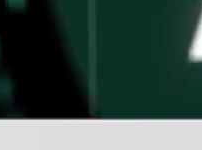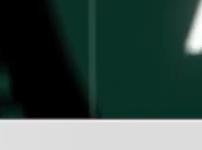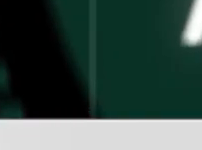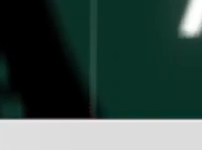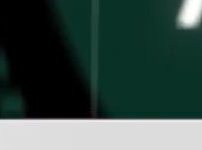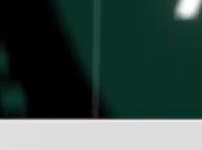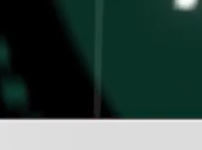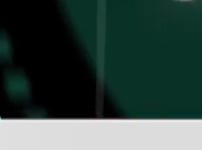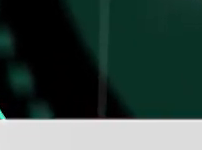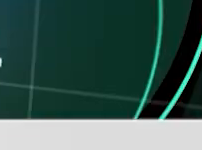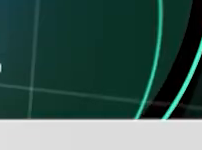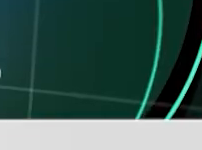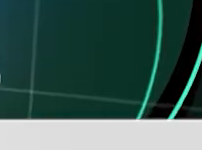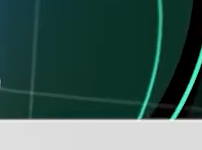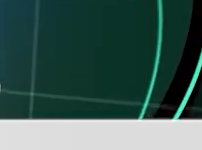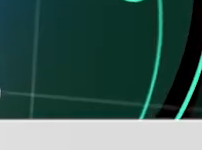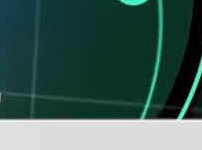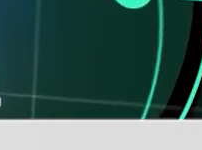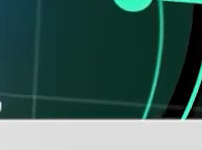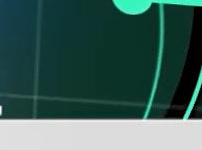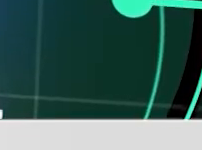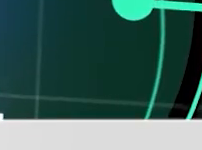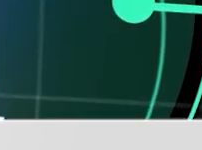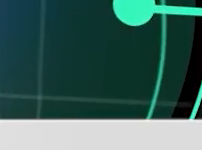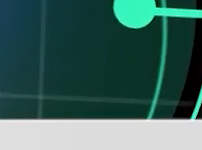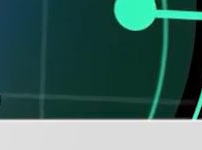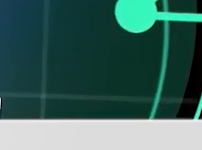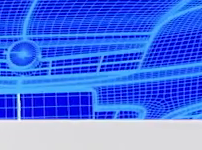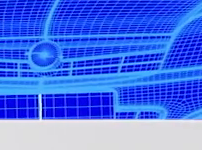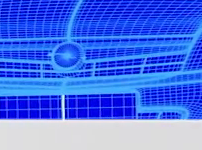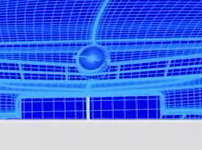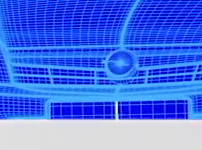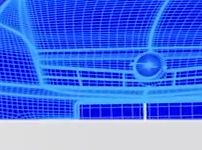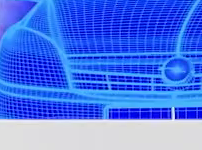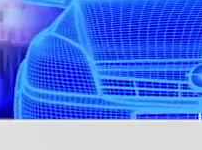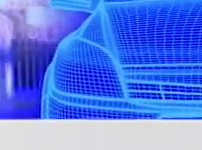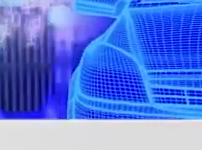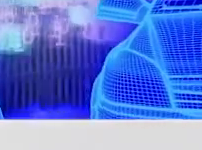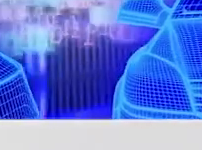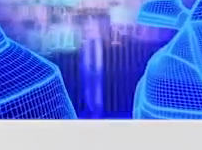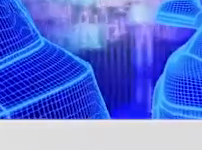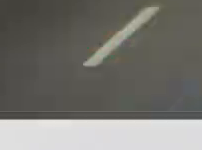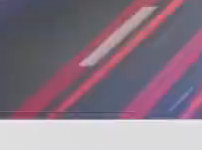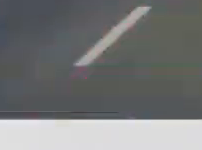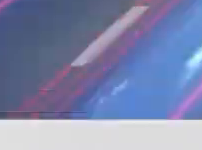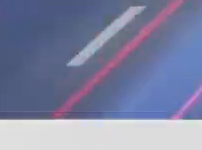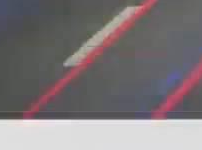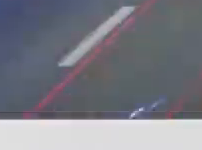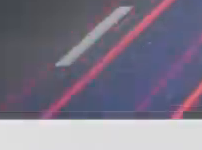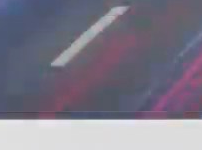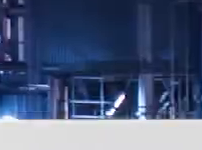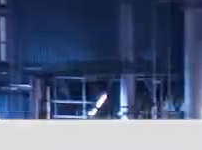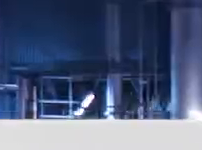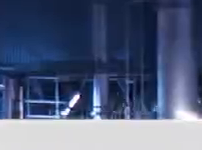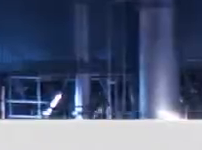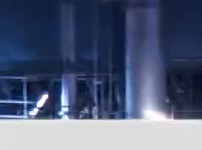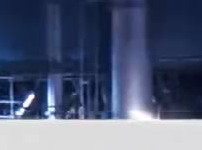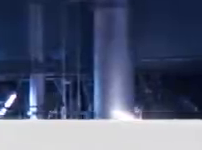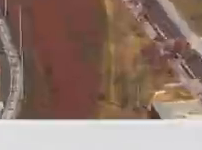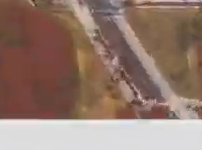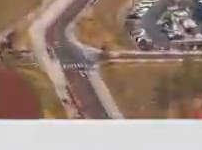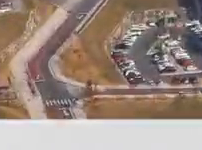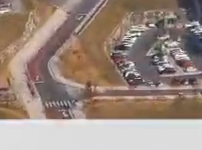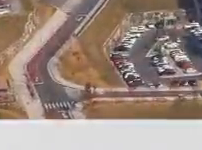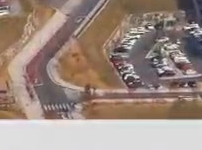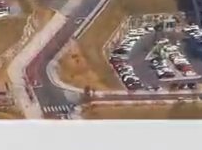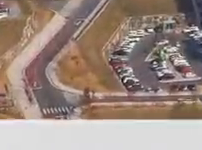뉴딜은 ICT 기반의 디지털 혁신을 통한 경제 활성화 대책으로 스마트타운 챌린지, 공주시 빅데이터 통합 플랫폼 구축